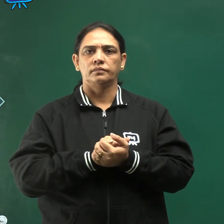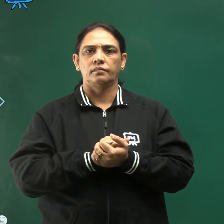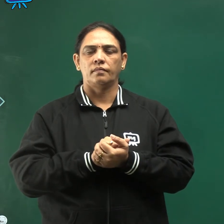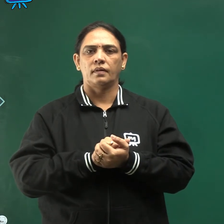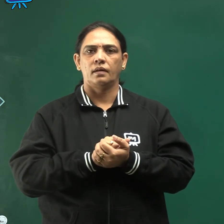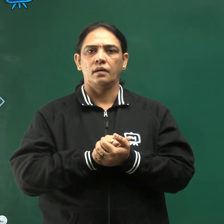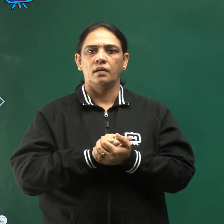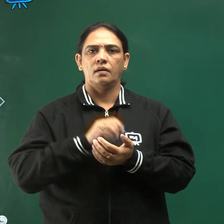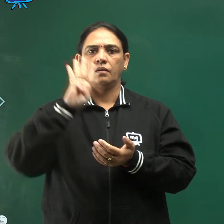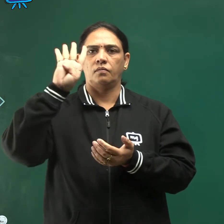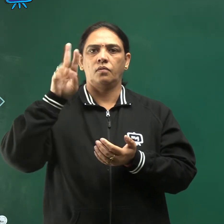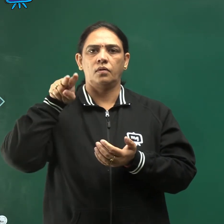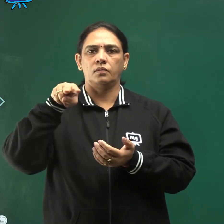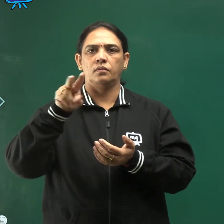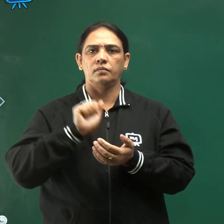400